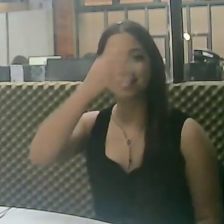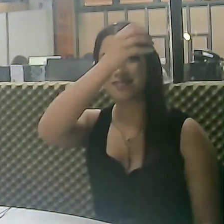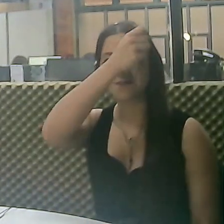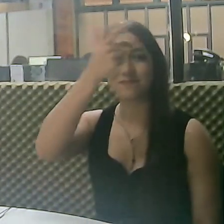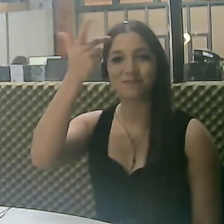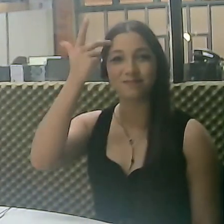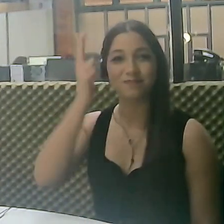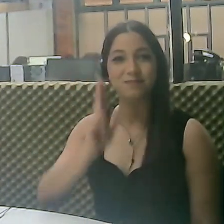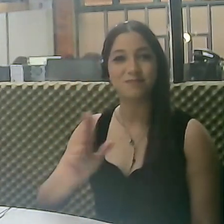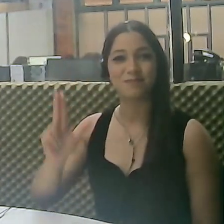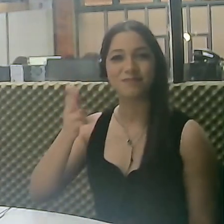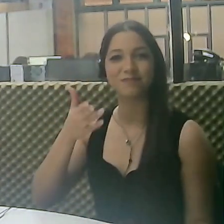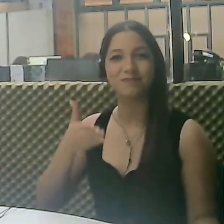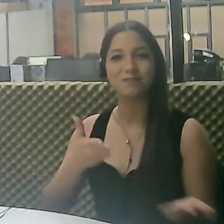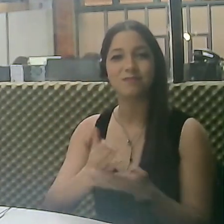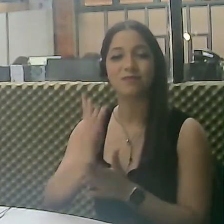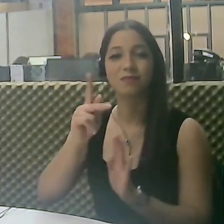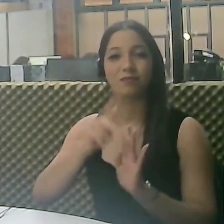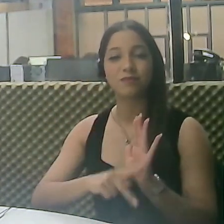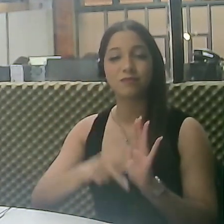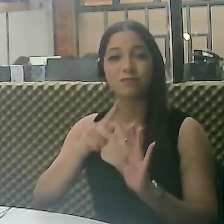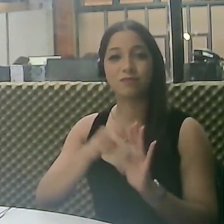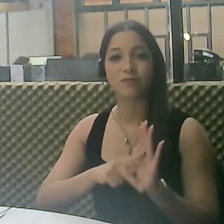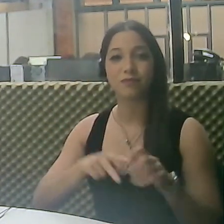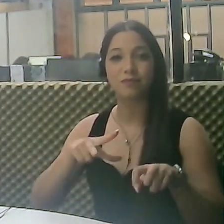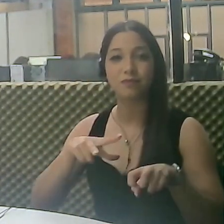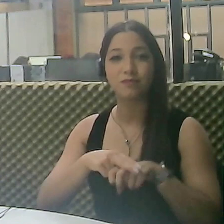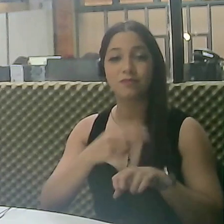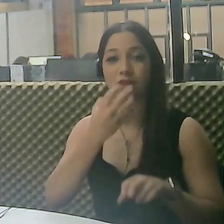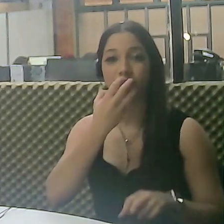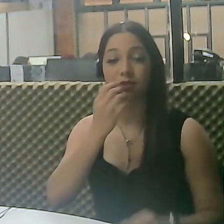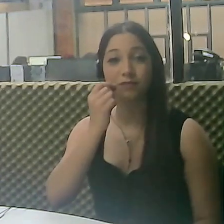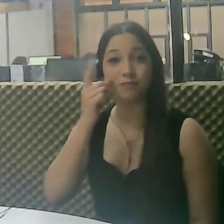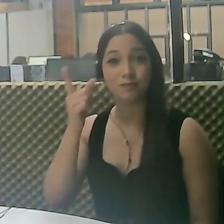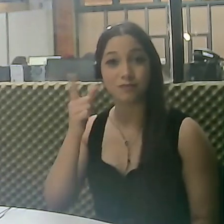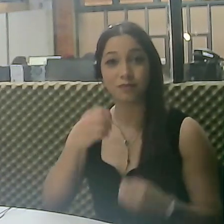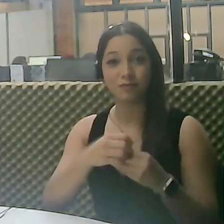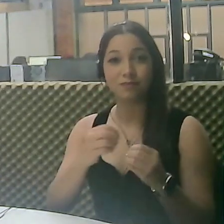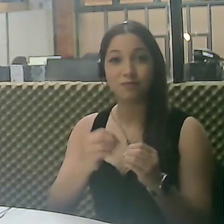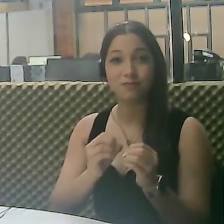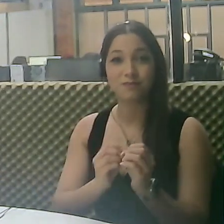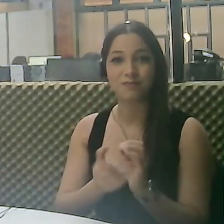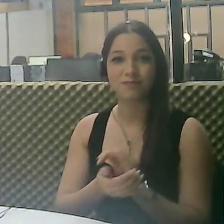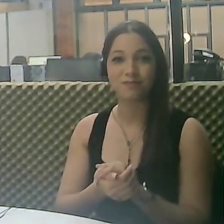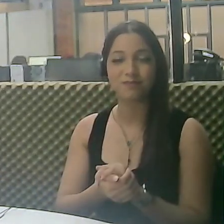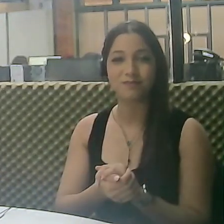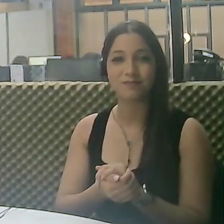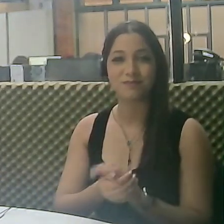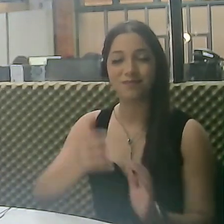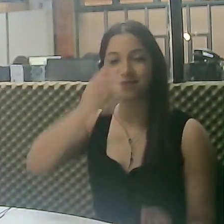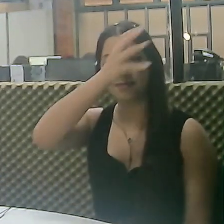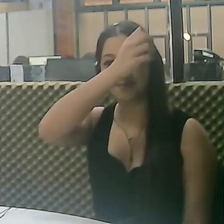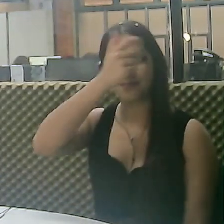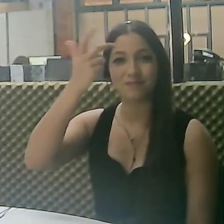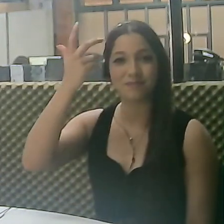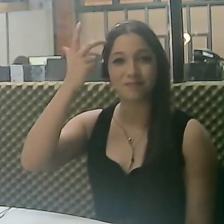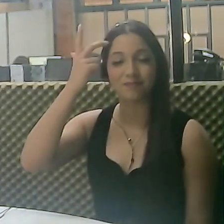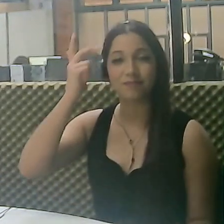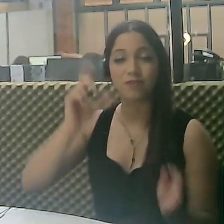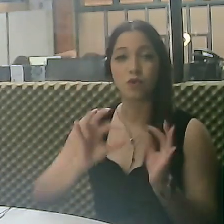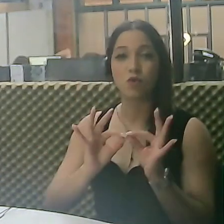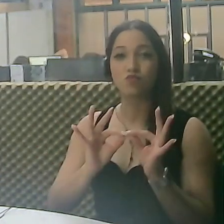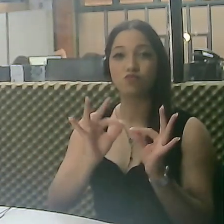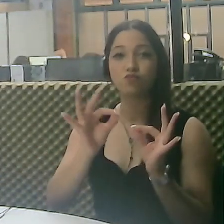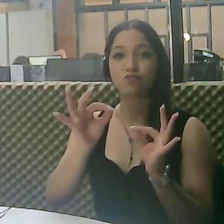Prefeitura de Uberlândia lança programa de castração de cães e gatos nos distritos. Prefeitura prorroga a campanha